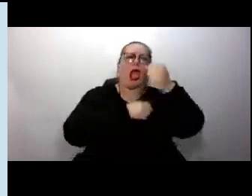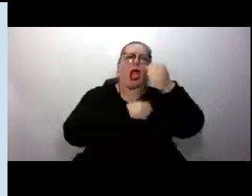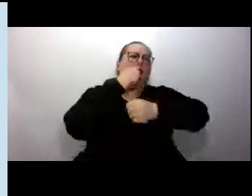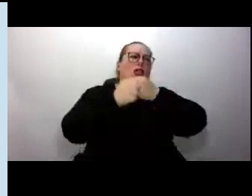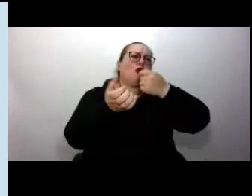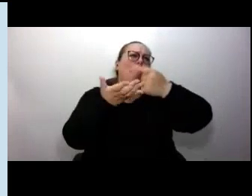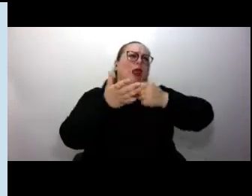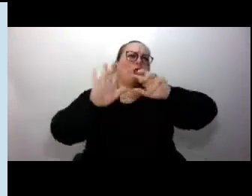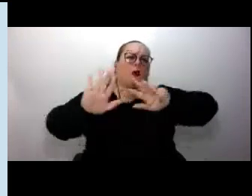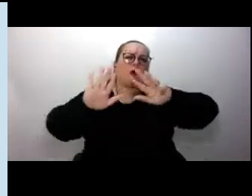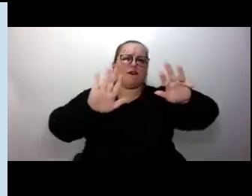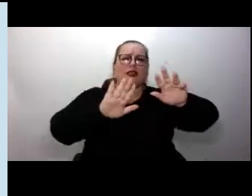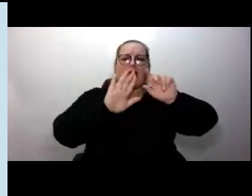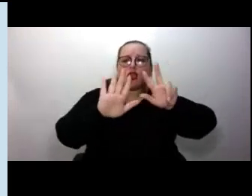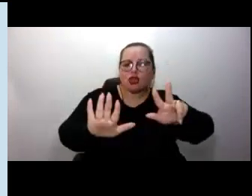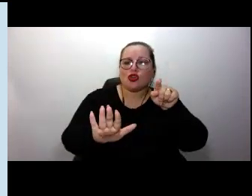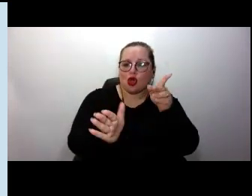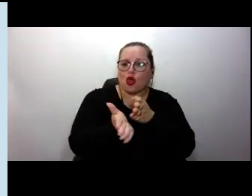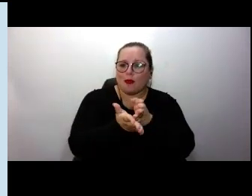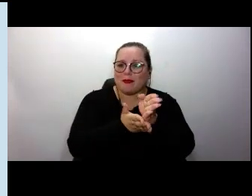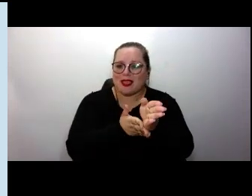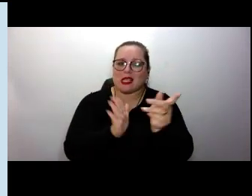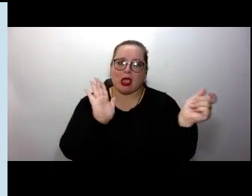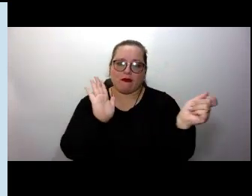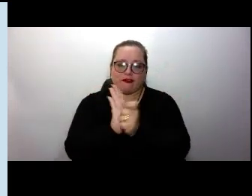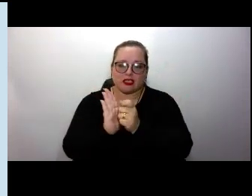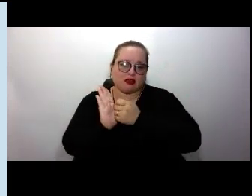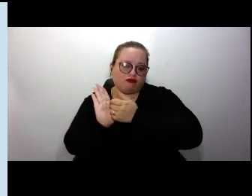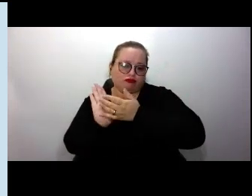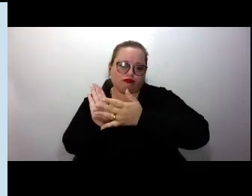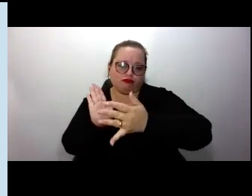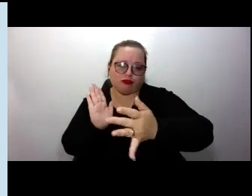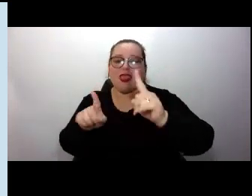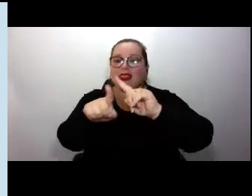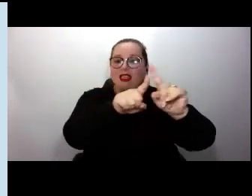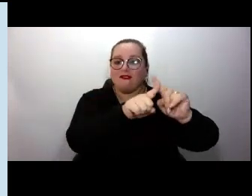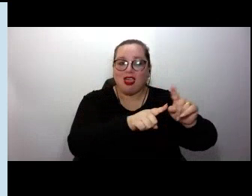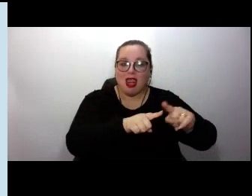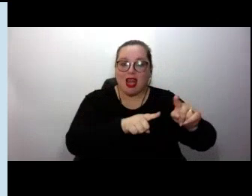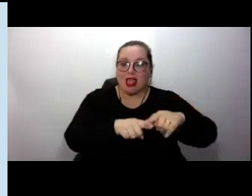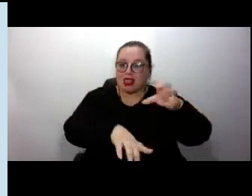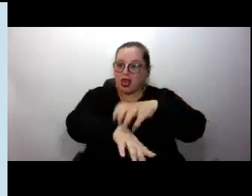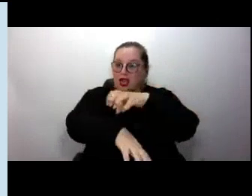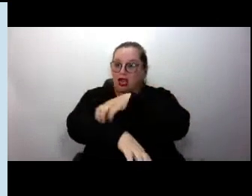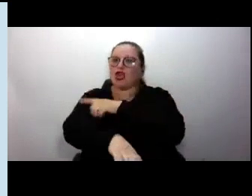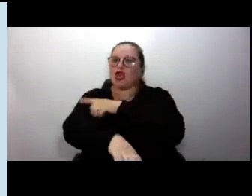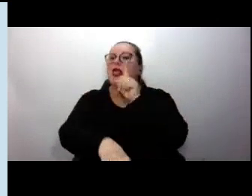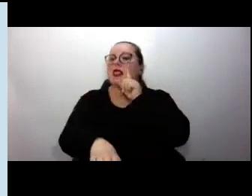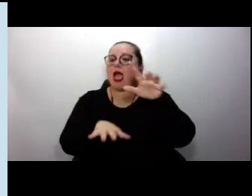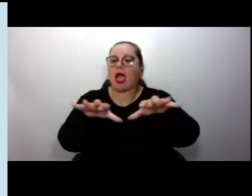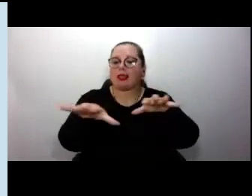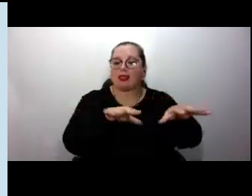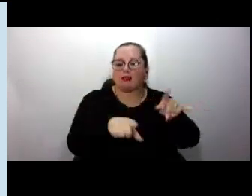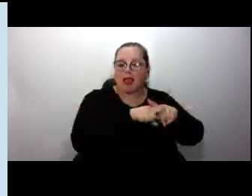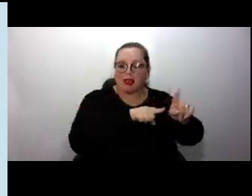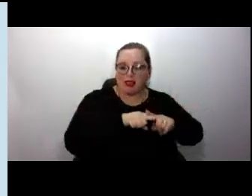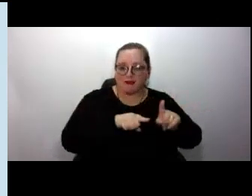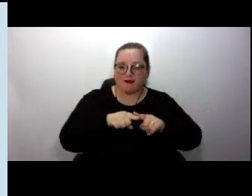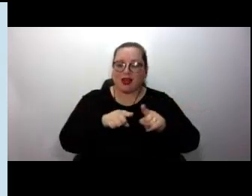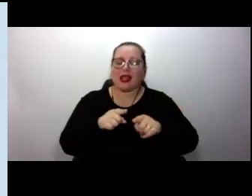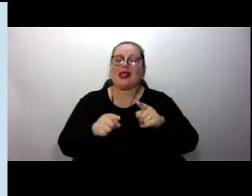1998 y a la fecha se desarrollan en distintas regiones distintas actividades que conmemoran esta semana y que